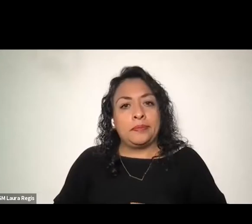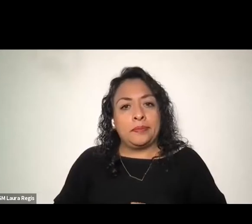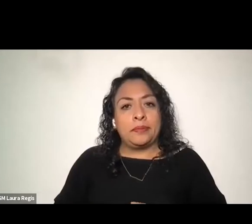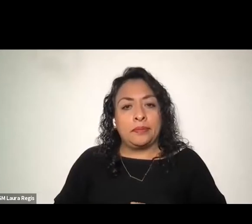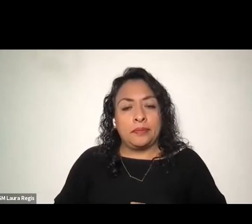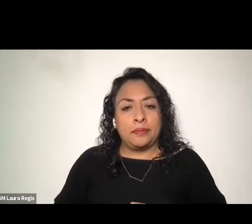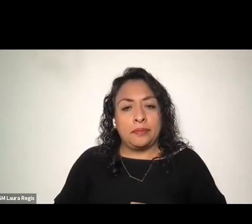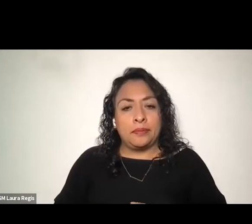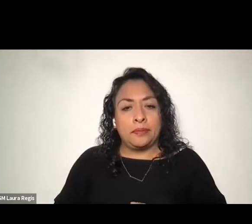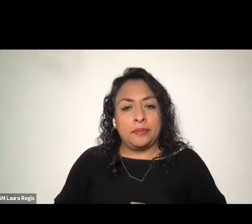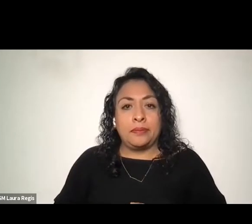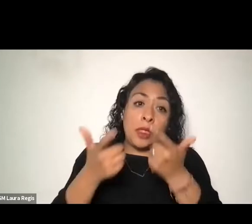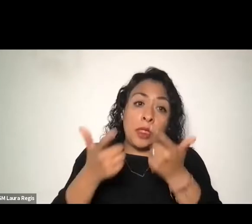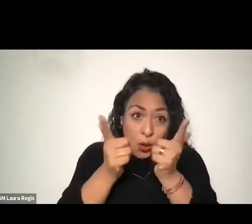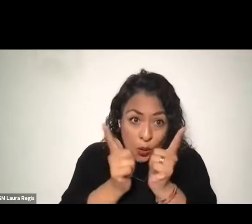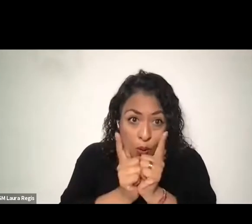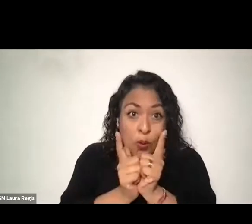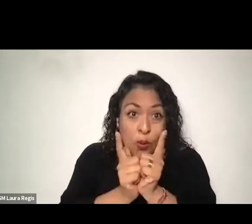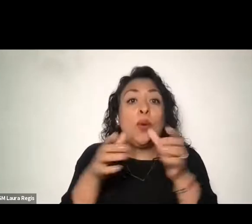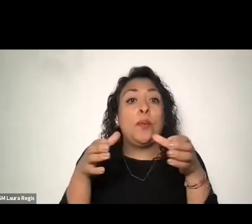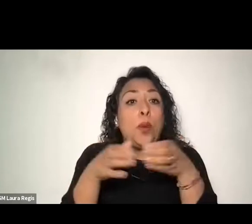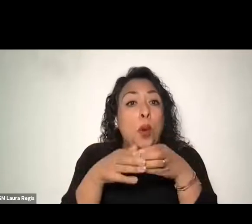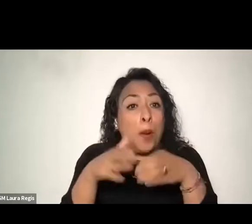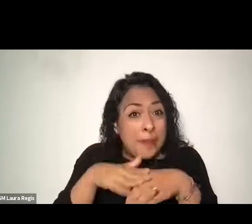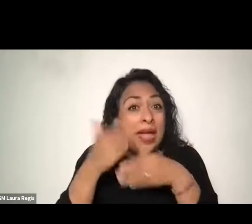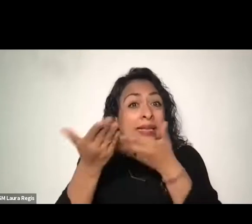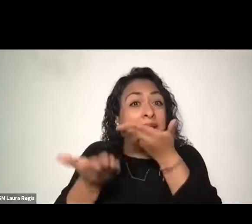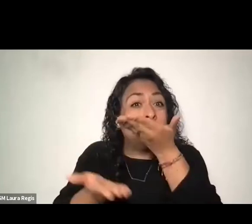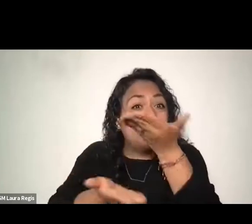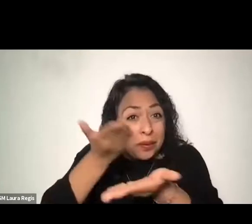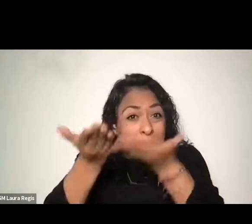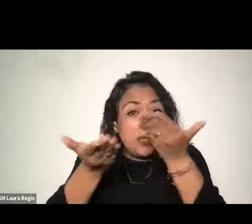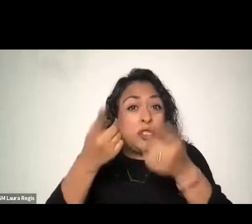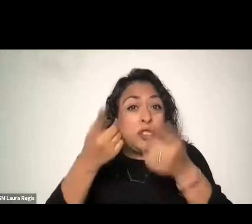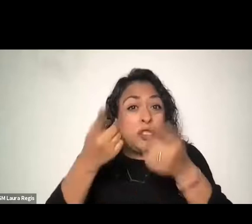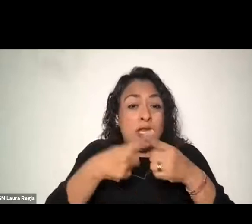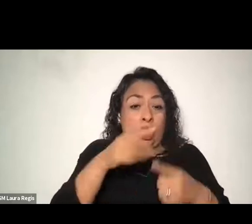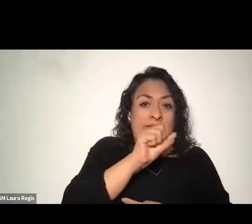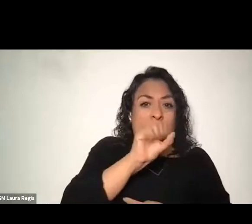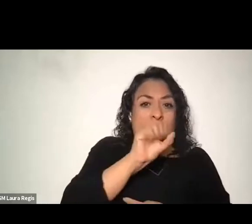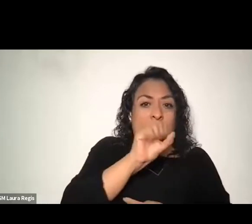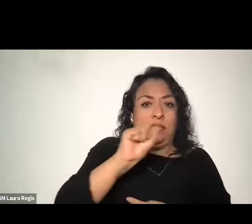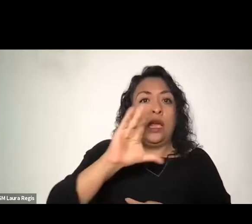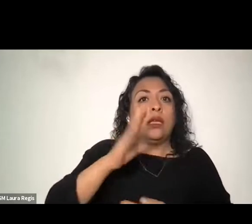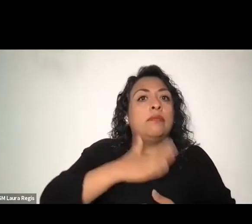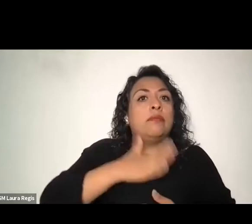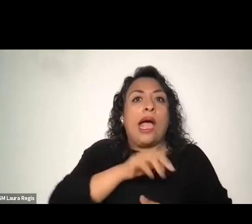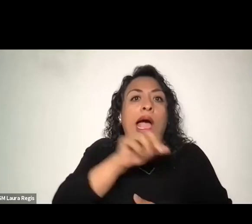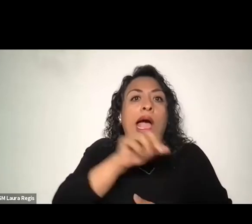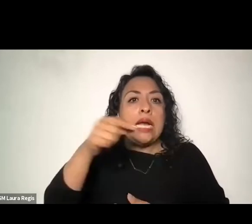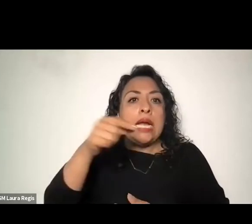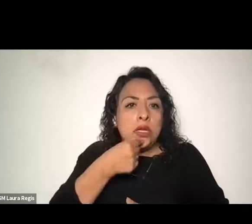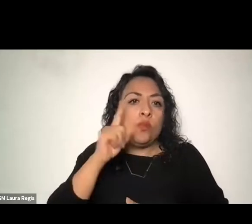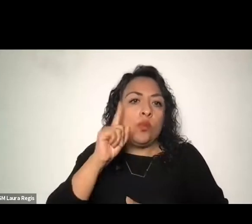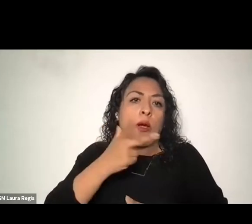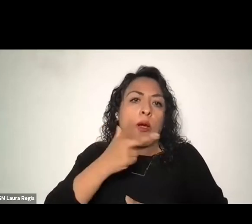el grupo etario que recibe más servicios de las organizaciones son niños, niñas y adolescentes, en un